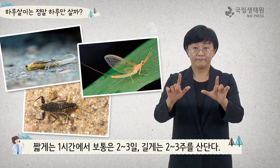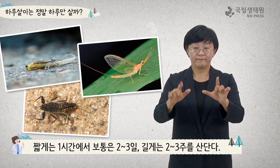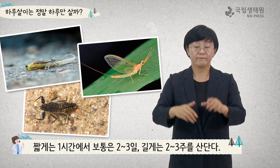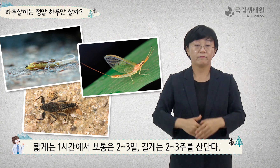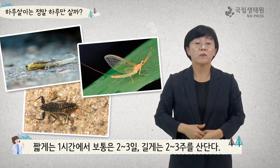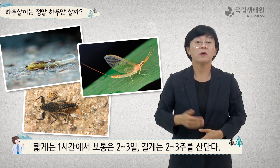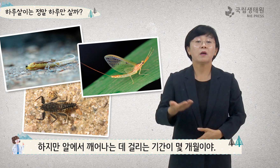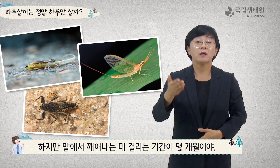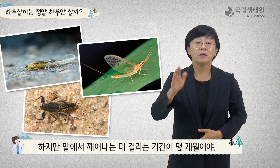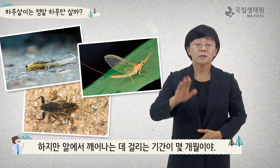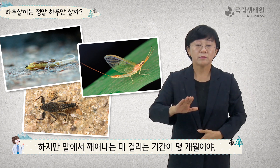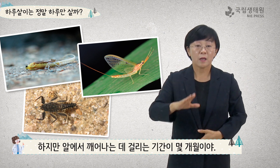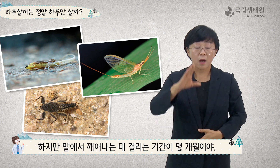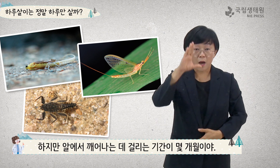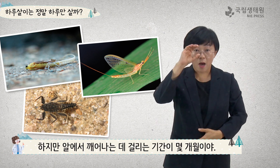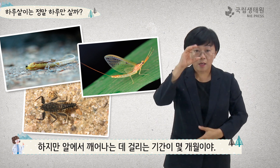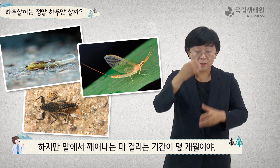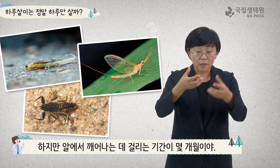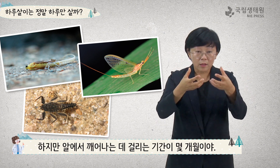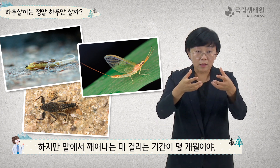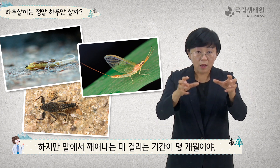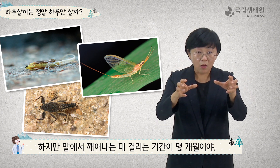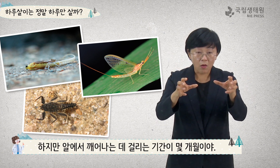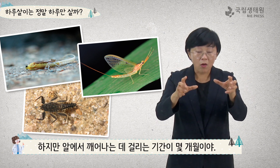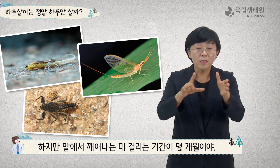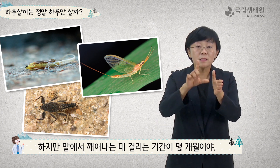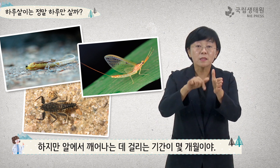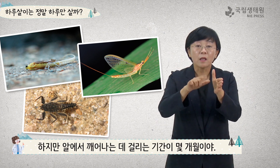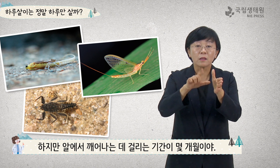하루살이는 알에서 깨어나 애벌레가 된 다음